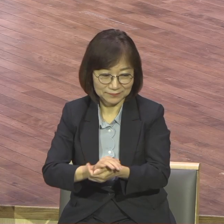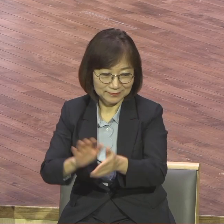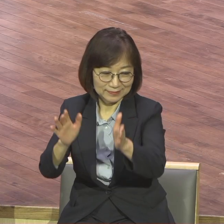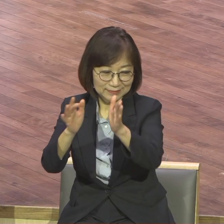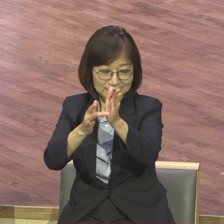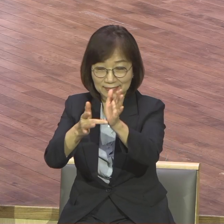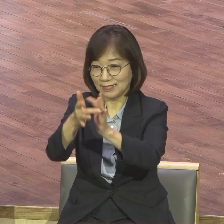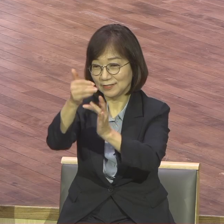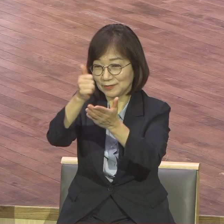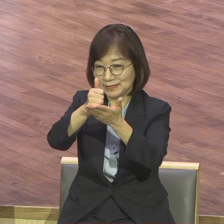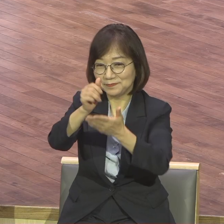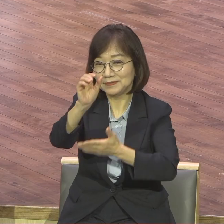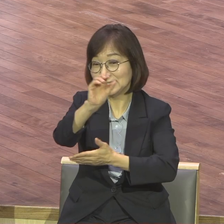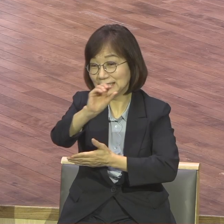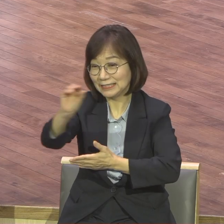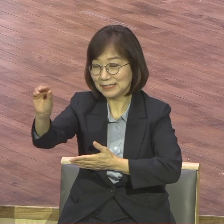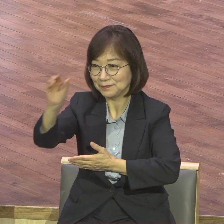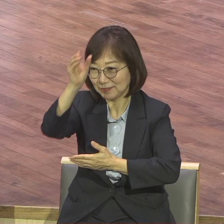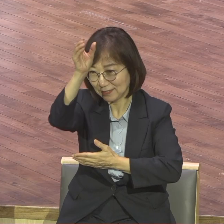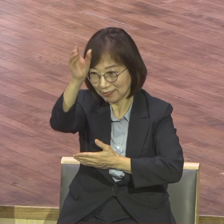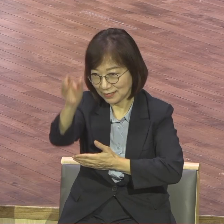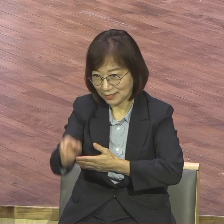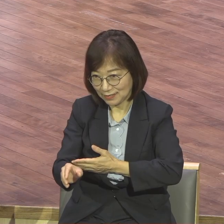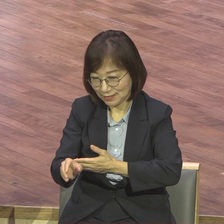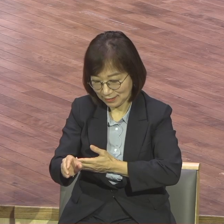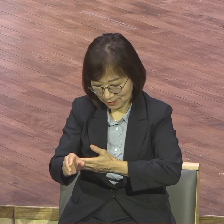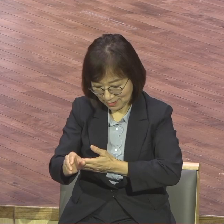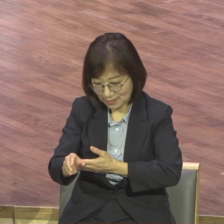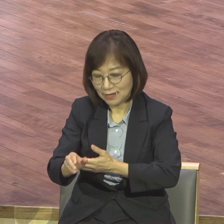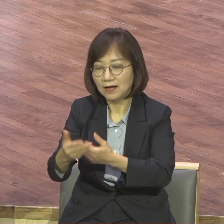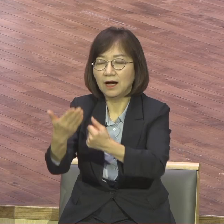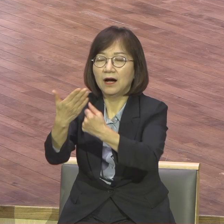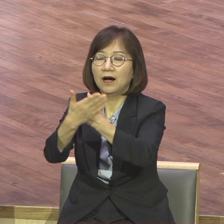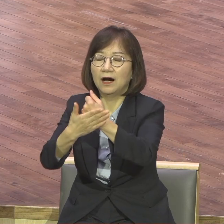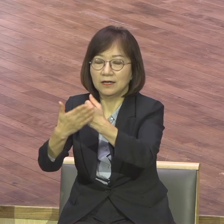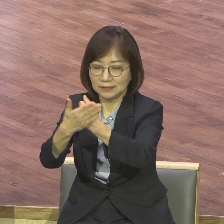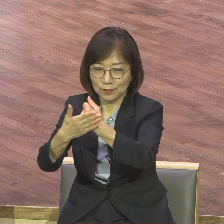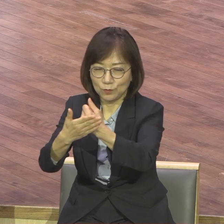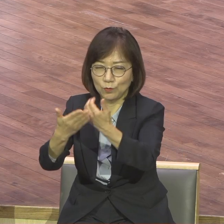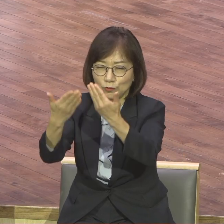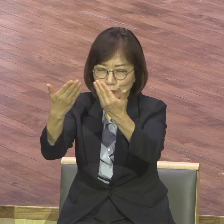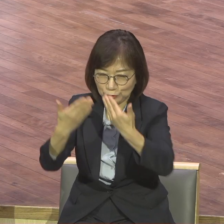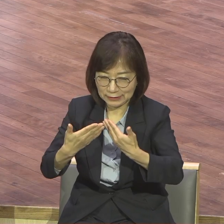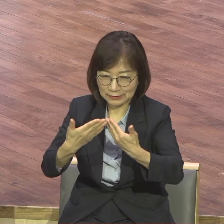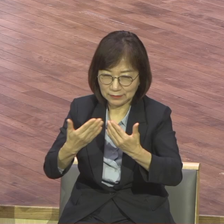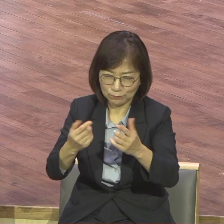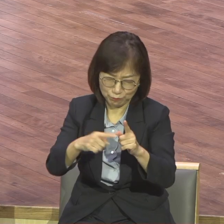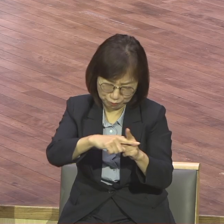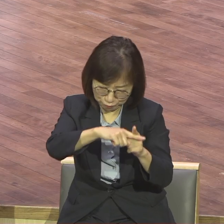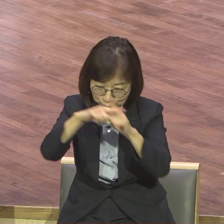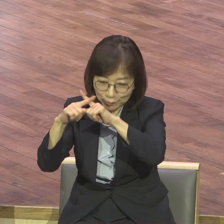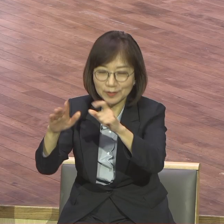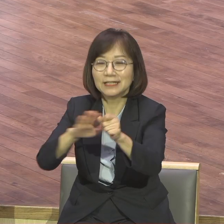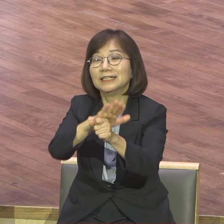십자가의 이 대속으로 주어진 무조건적 사랑이에요. 무조건적 사랑.